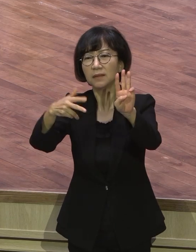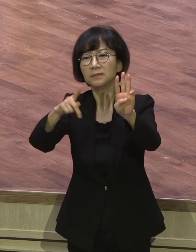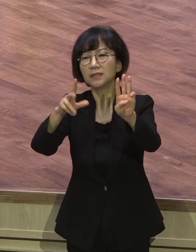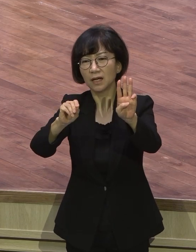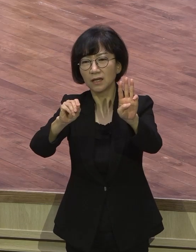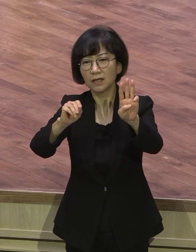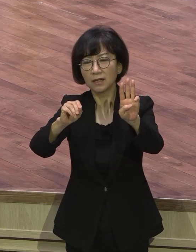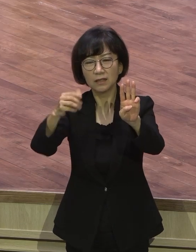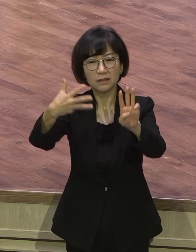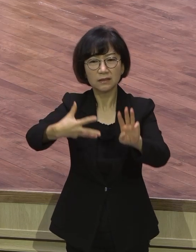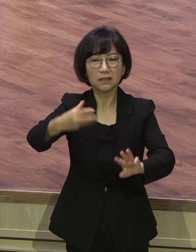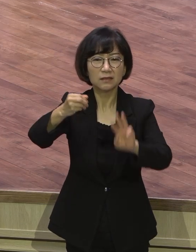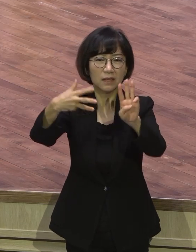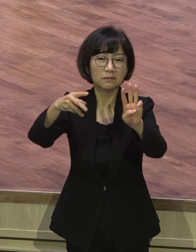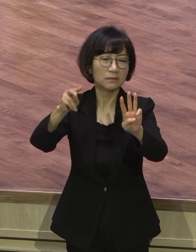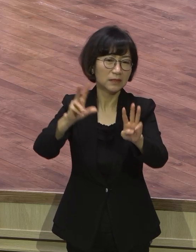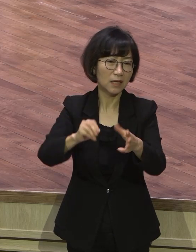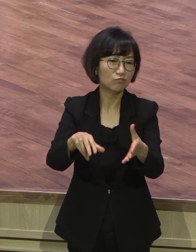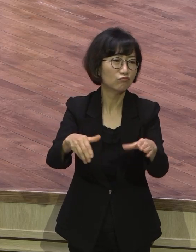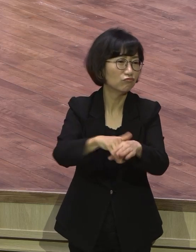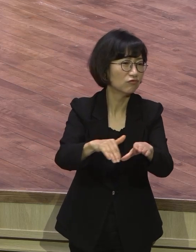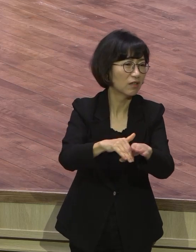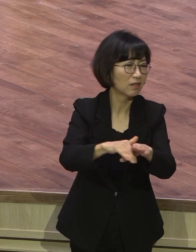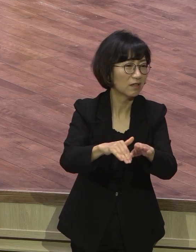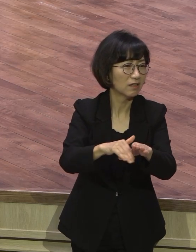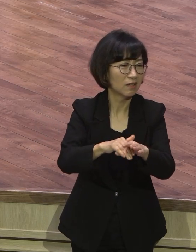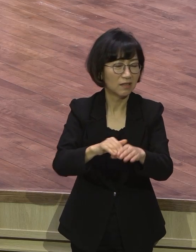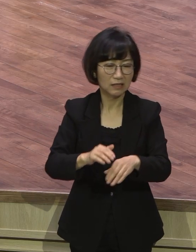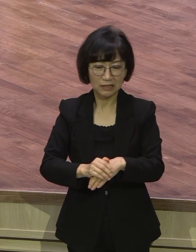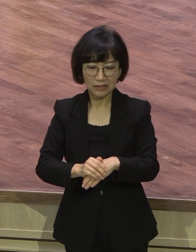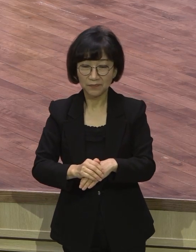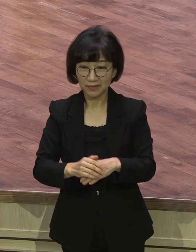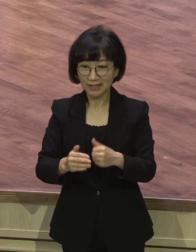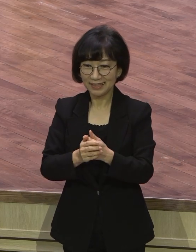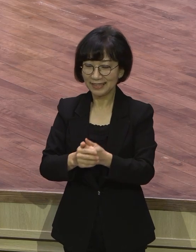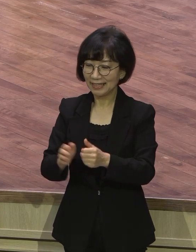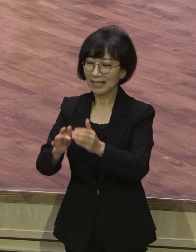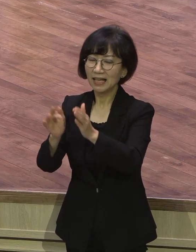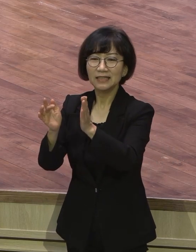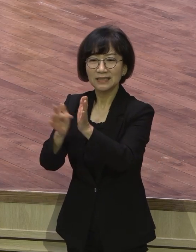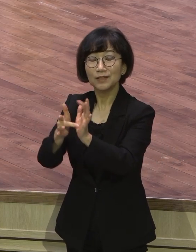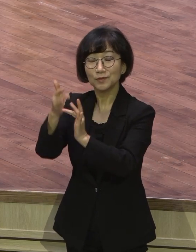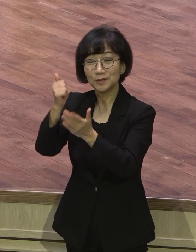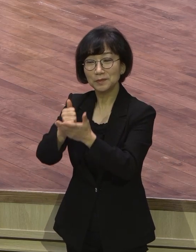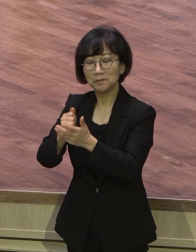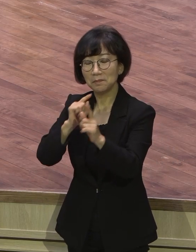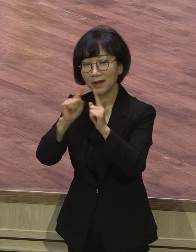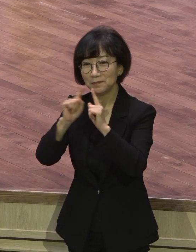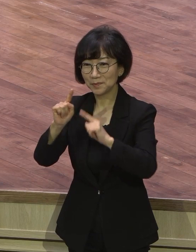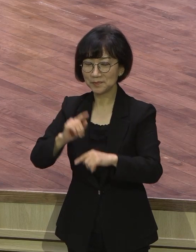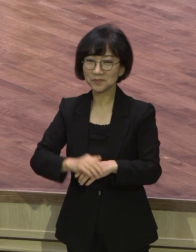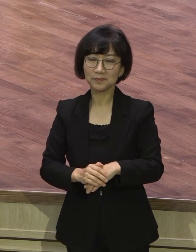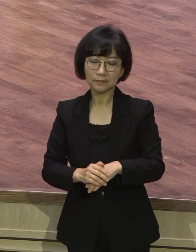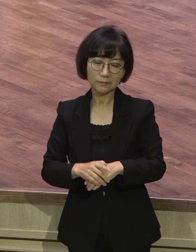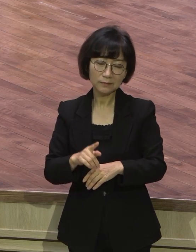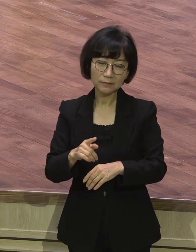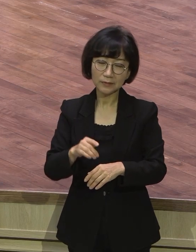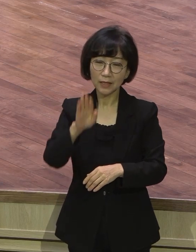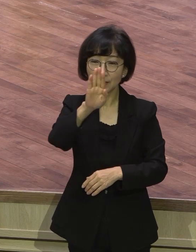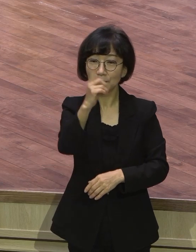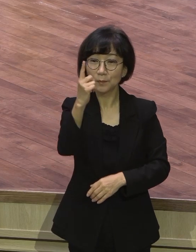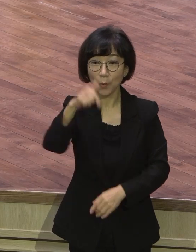문화예요. 그래서 예수님께서 복수의 한계를 분명히 하라는 의미의 속에 들어있어요. 복수.